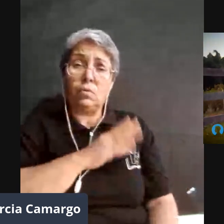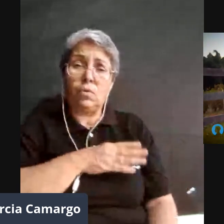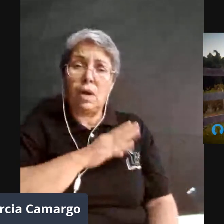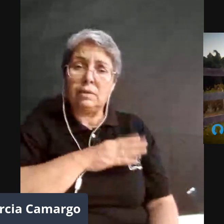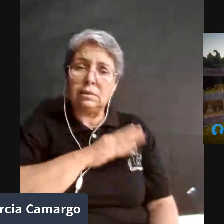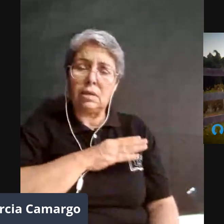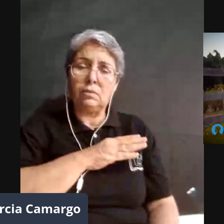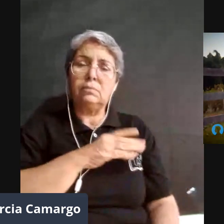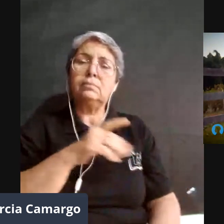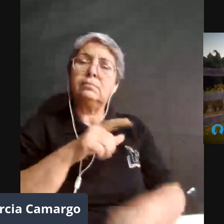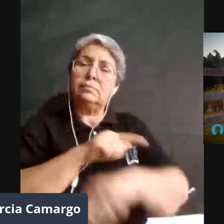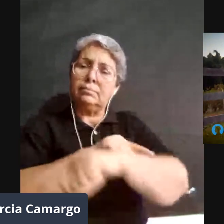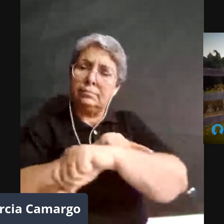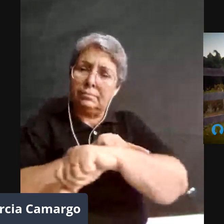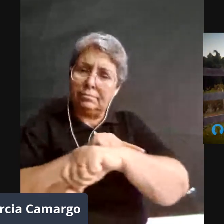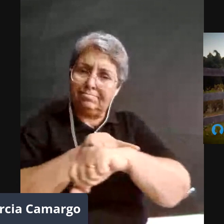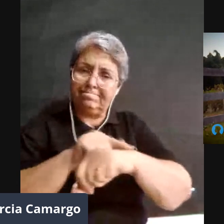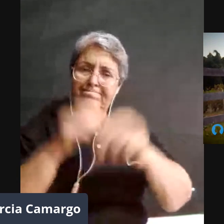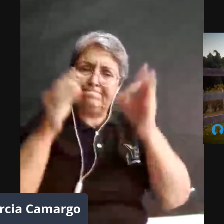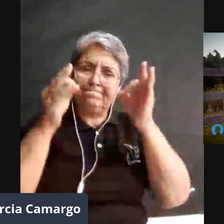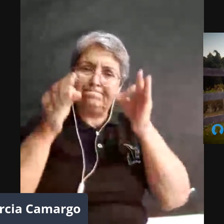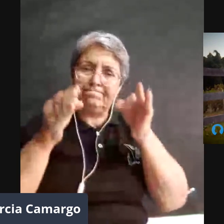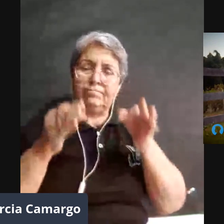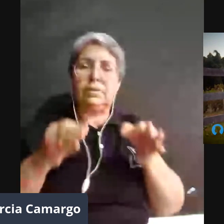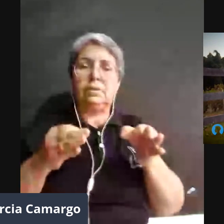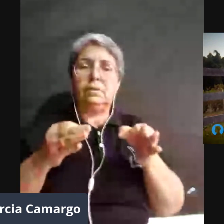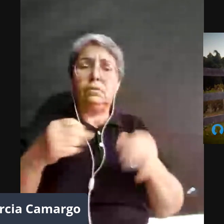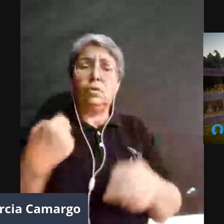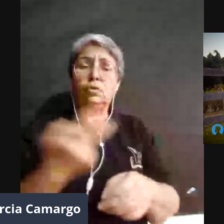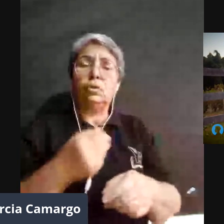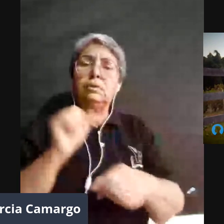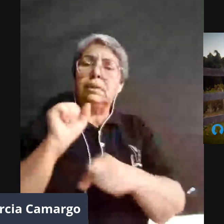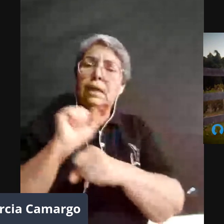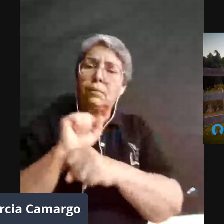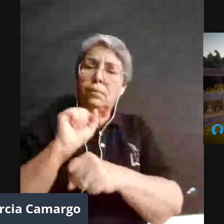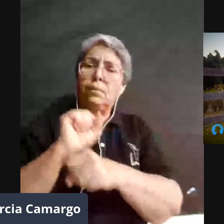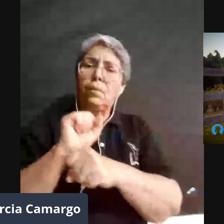Nós estamos aguardando, sabe aquele outro